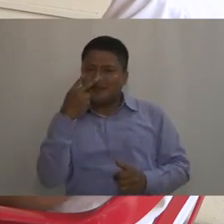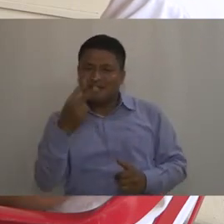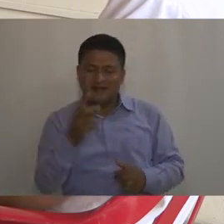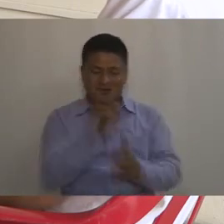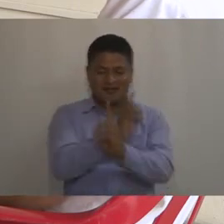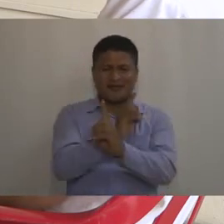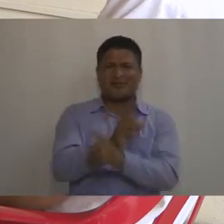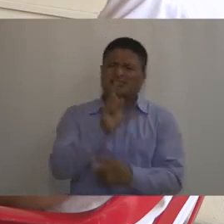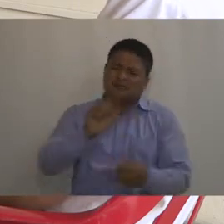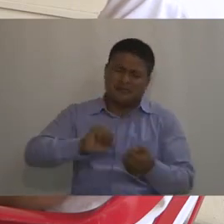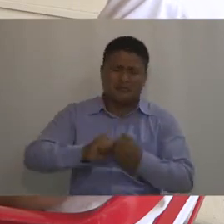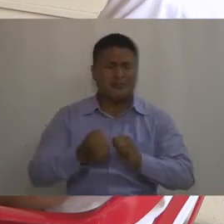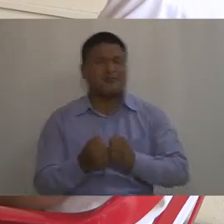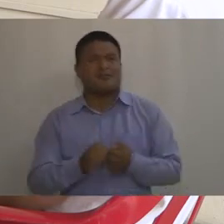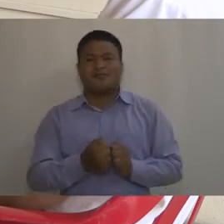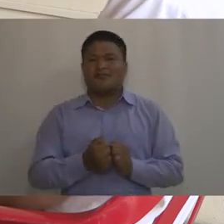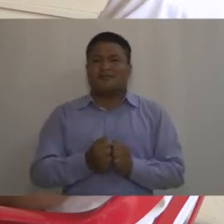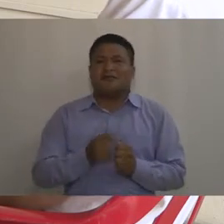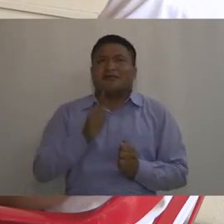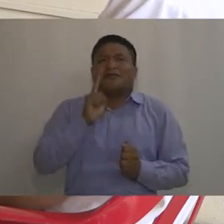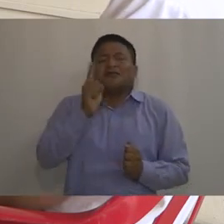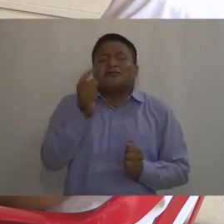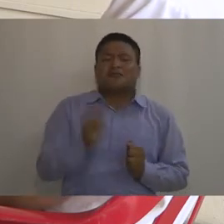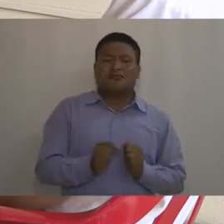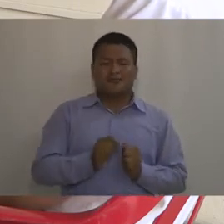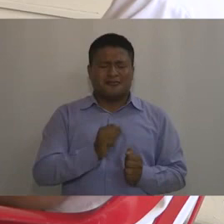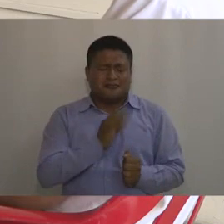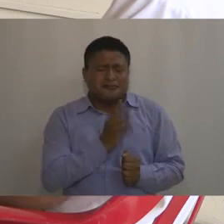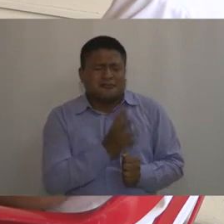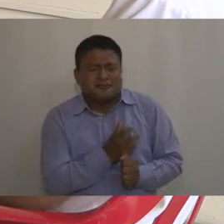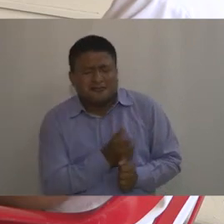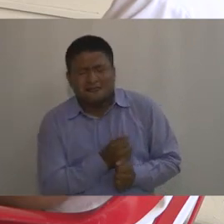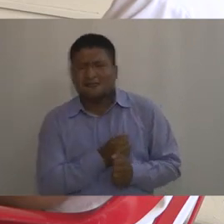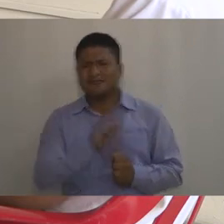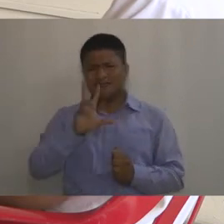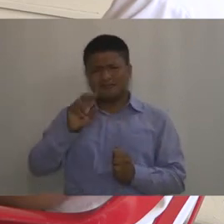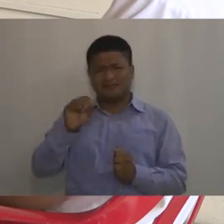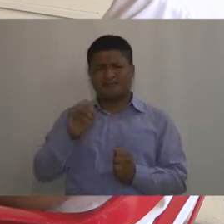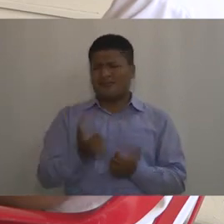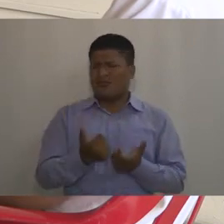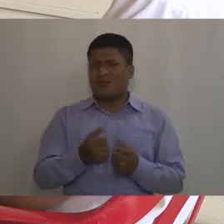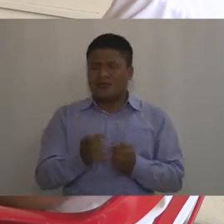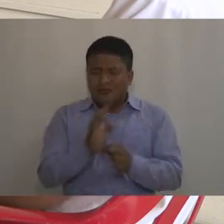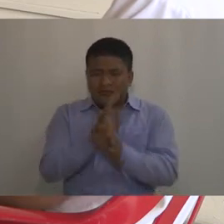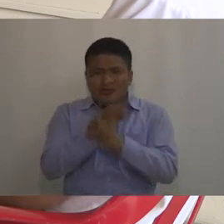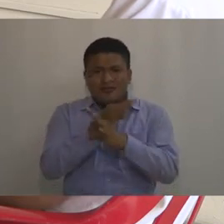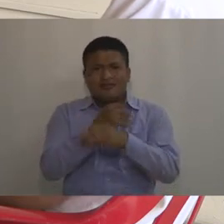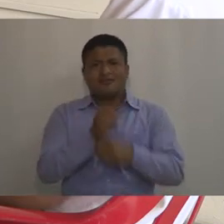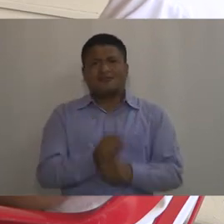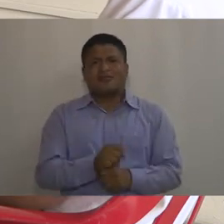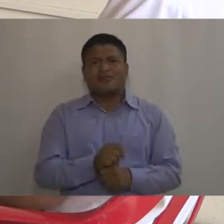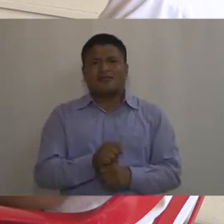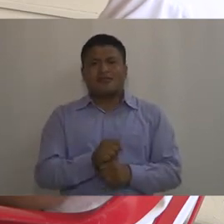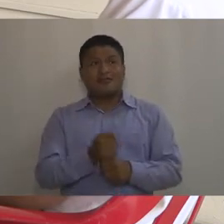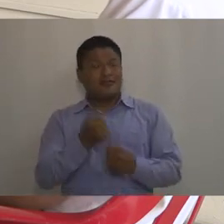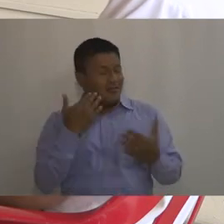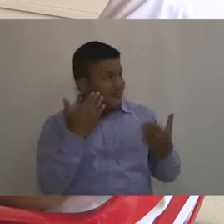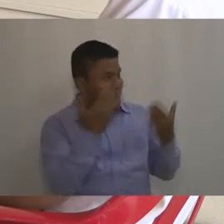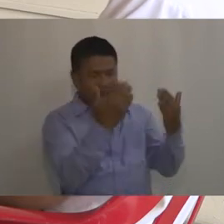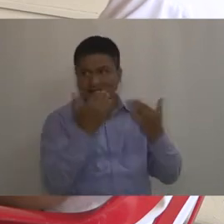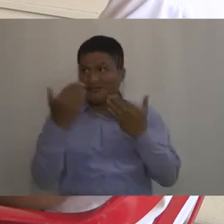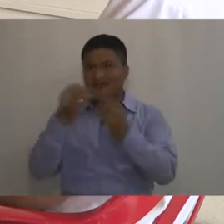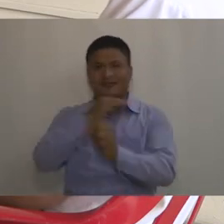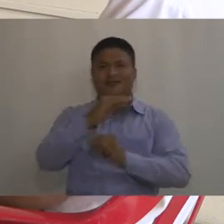la discapacidad como un problema, como una situación que cause lástima. Por el contrario, es una forma